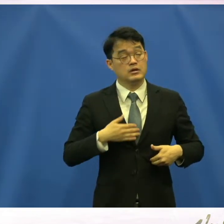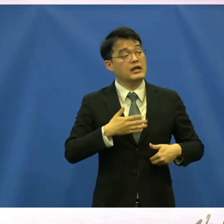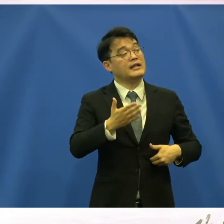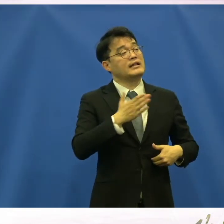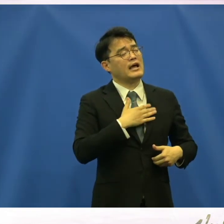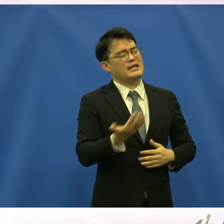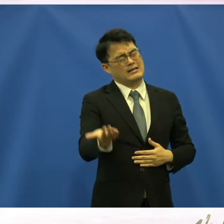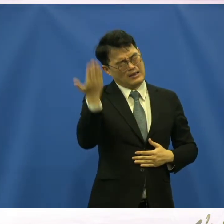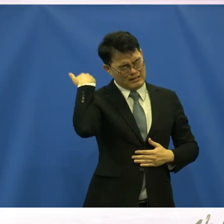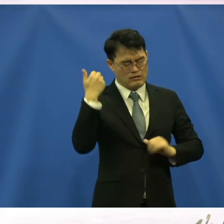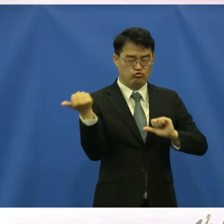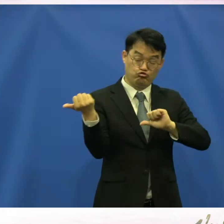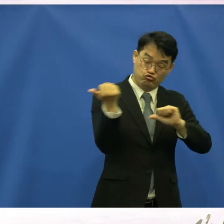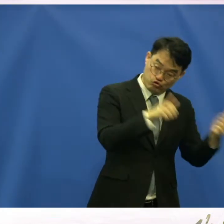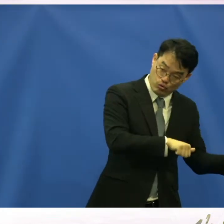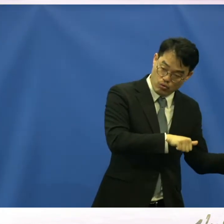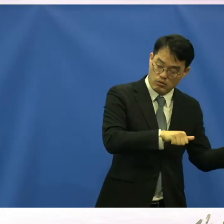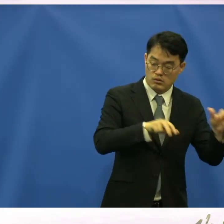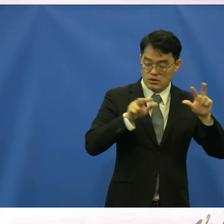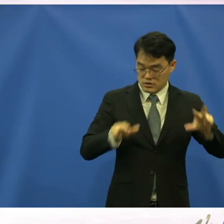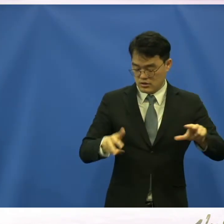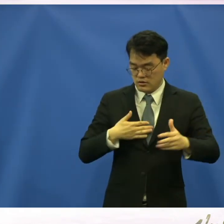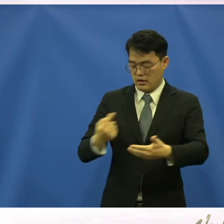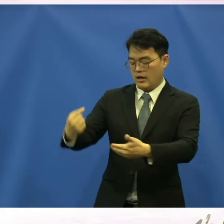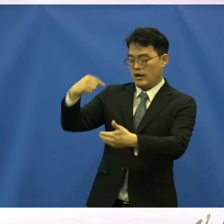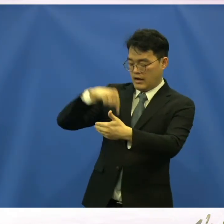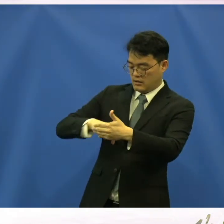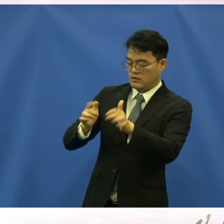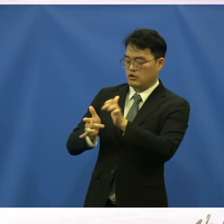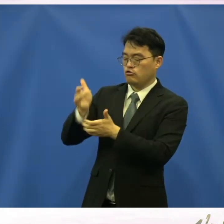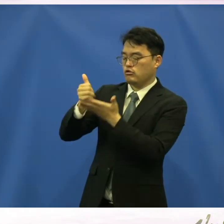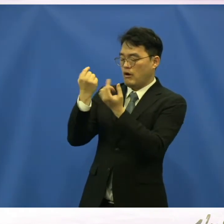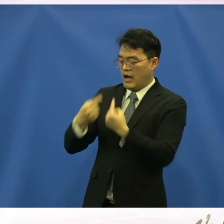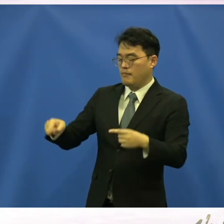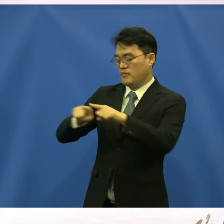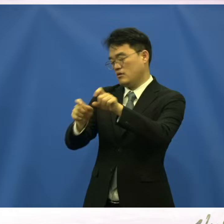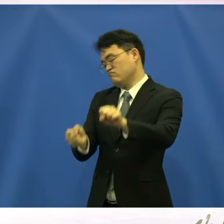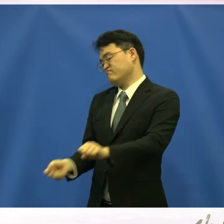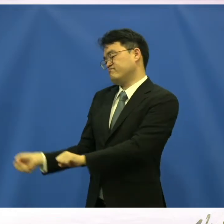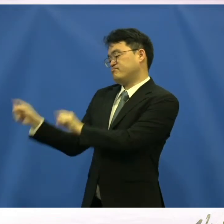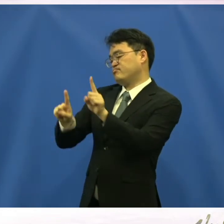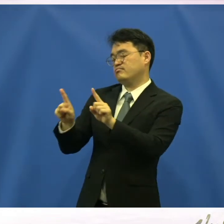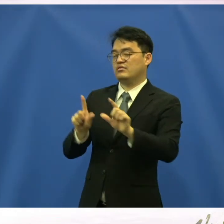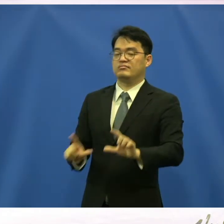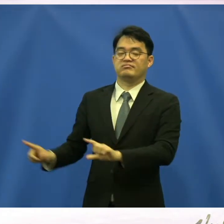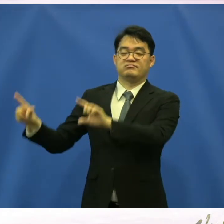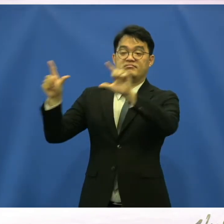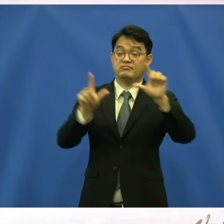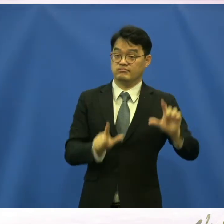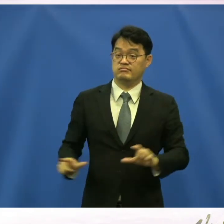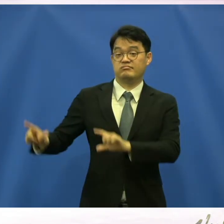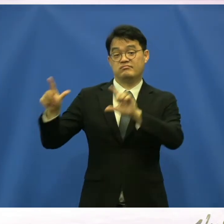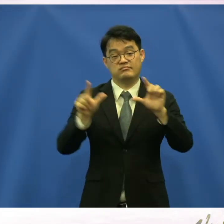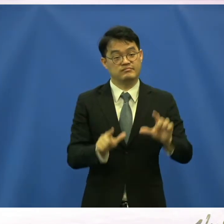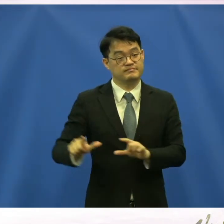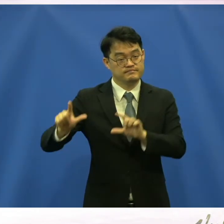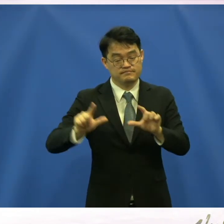부활. 죽음이 없는데 부활은 있을 수 없는 거다. 죽어야 부활이 있는